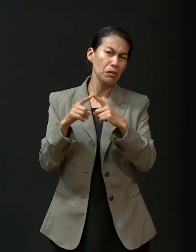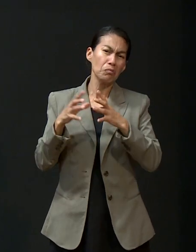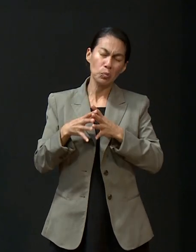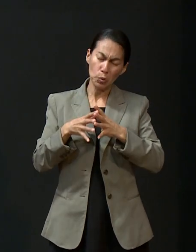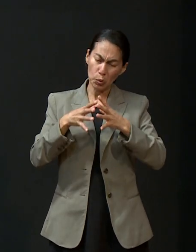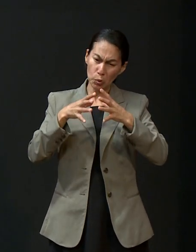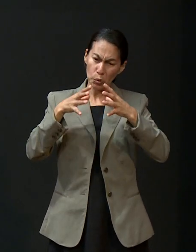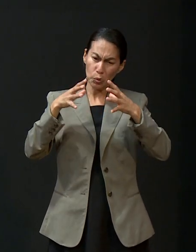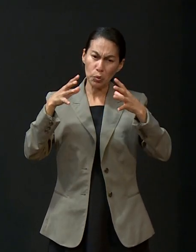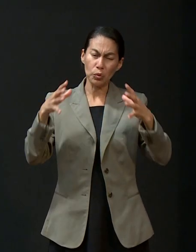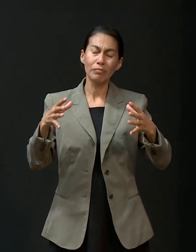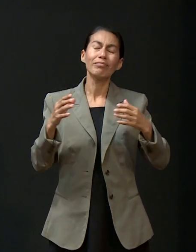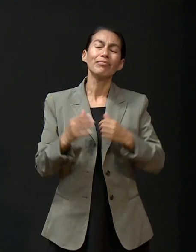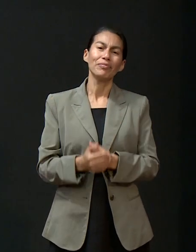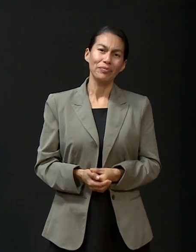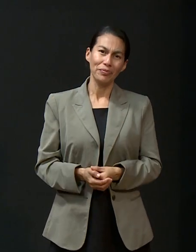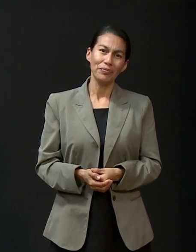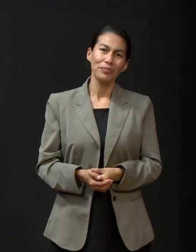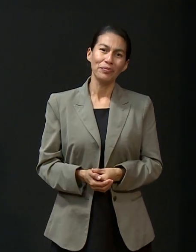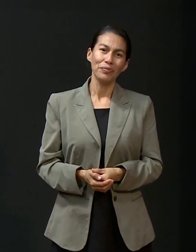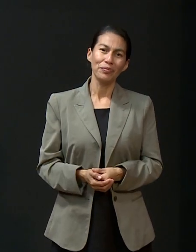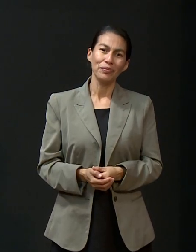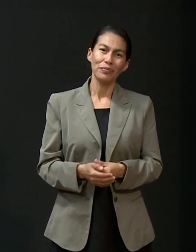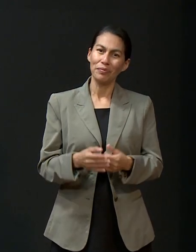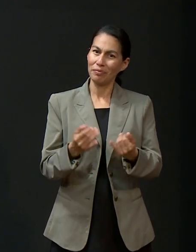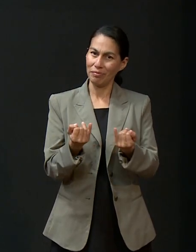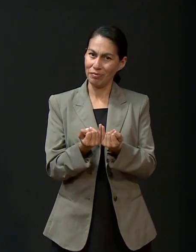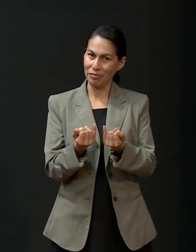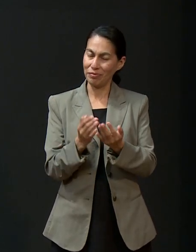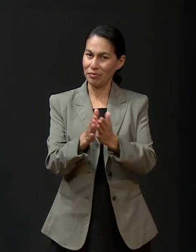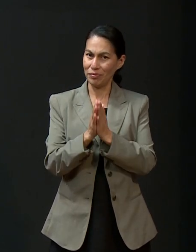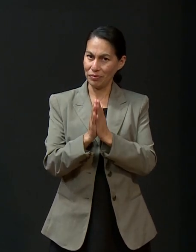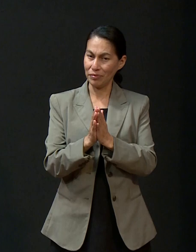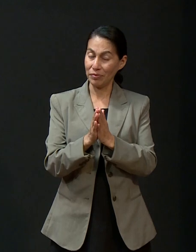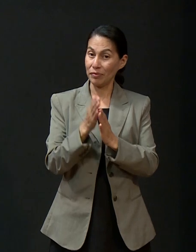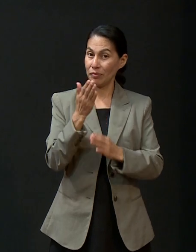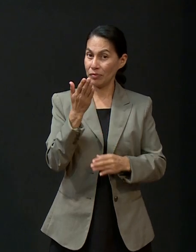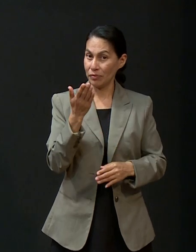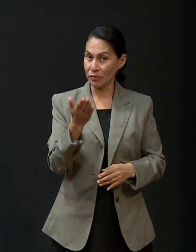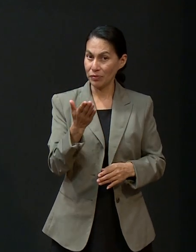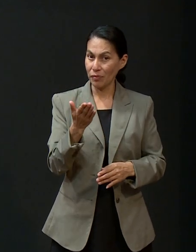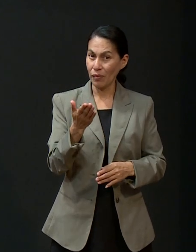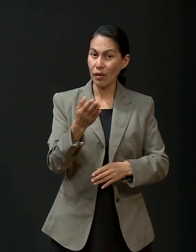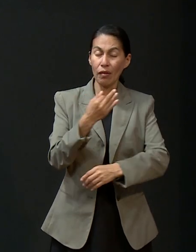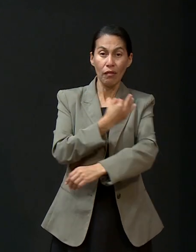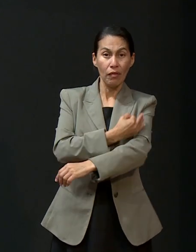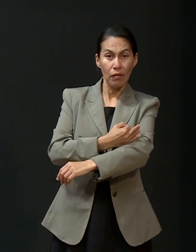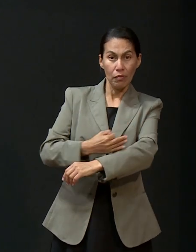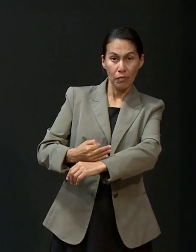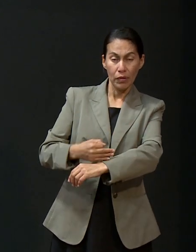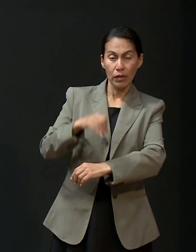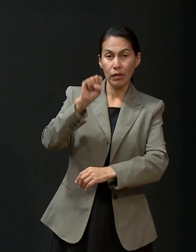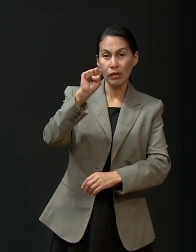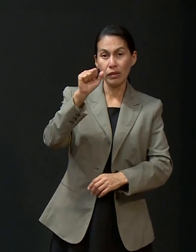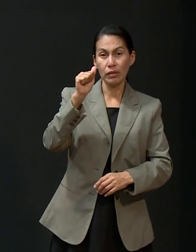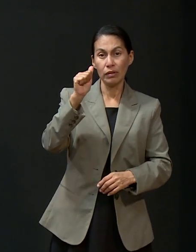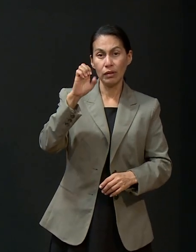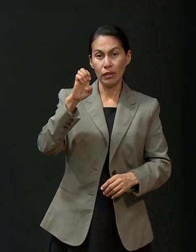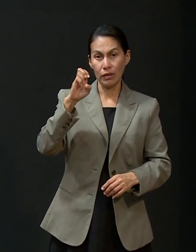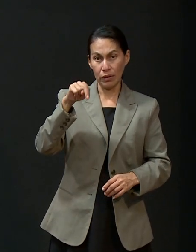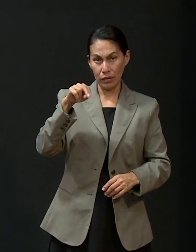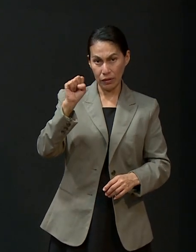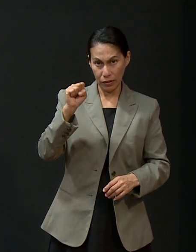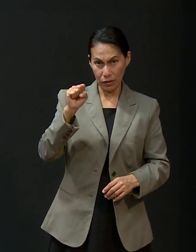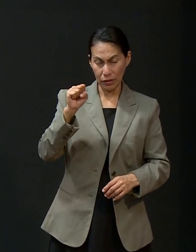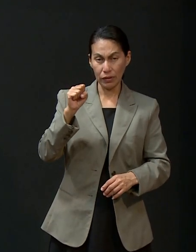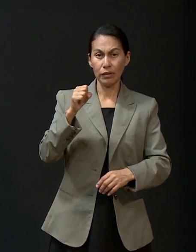de la Iglesia Les he pedido que oremos también por